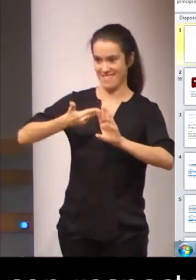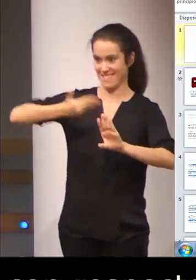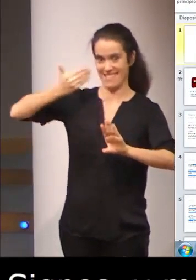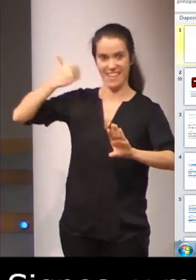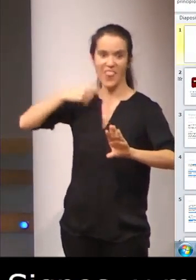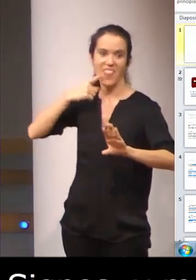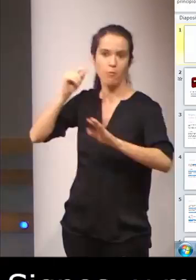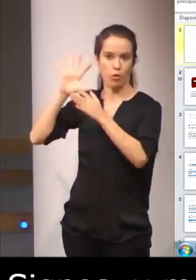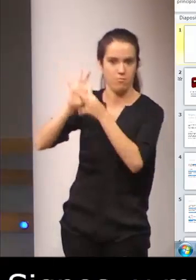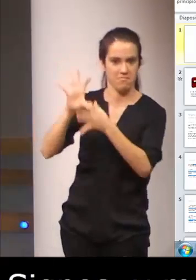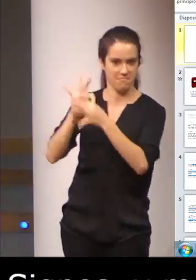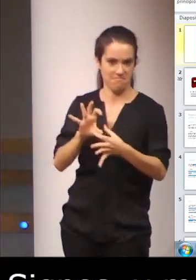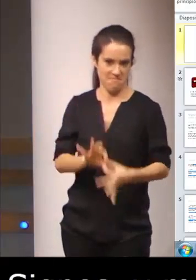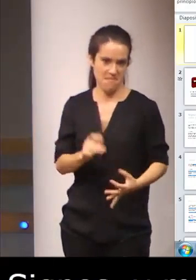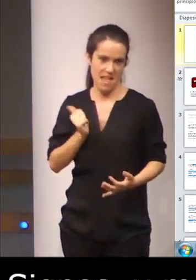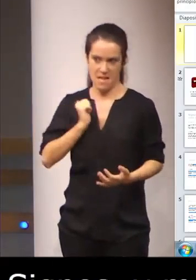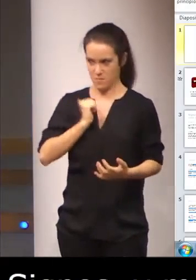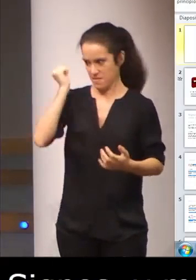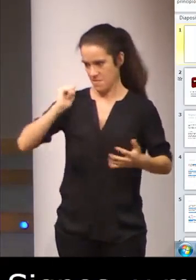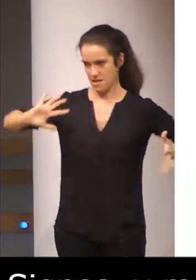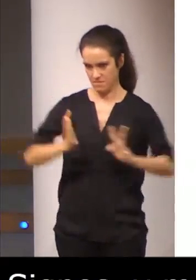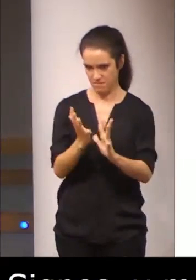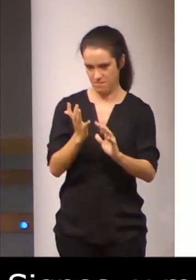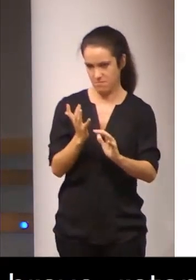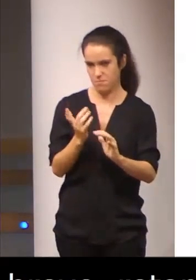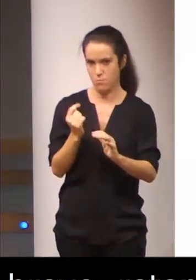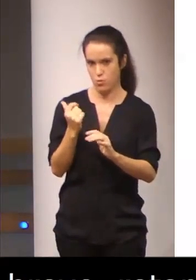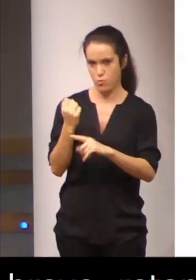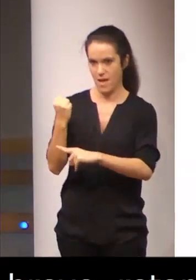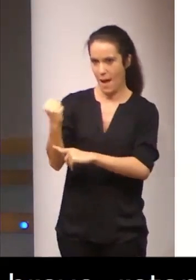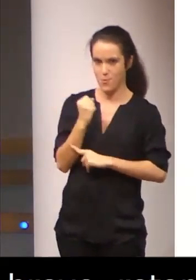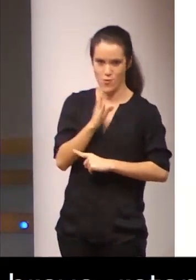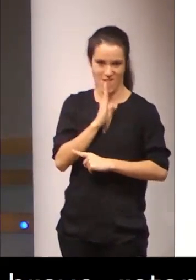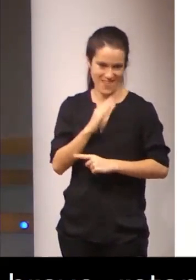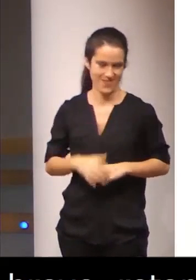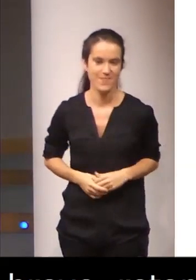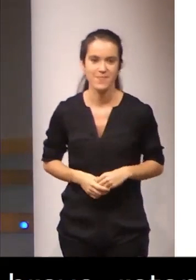o sea, aludirlas para, digamos, apoyarme en ello. Por ejemplo,